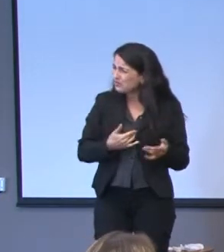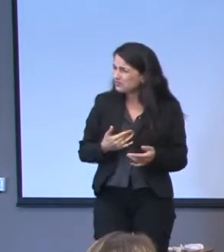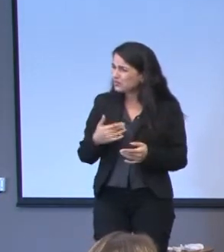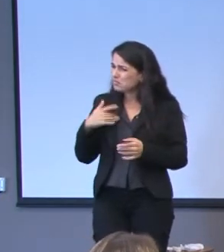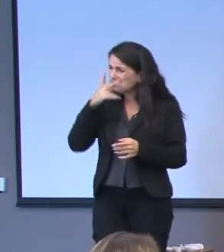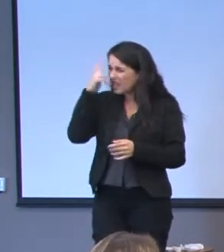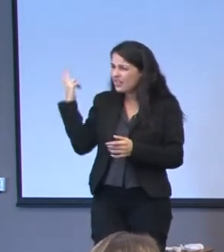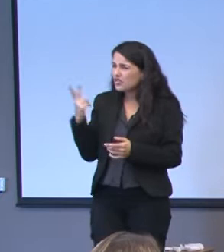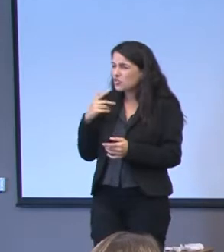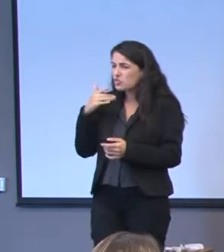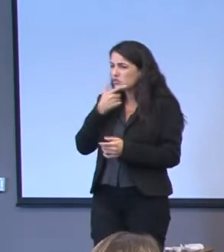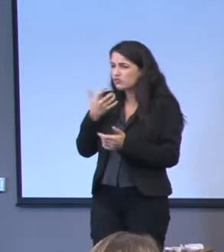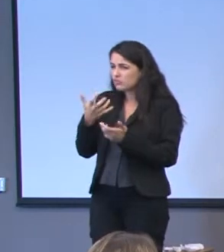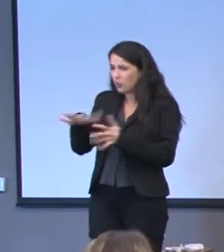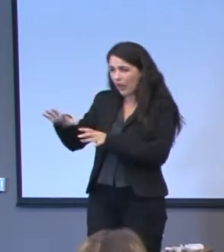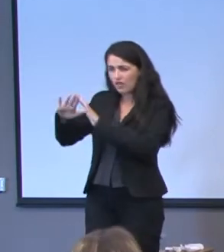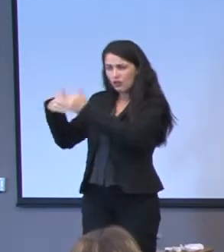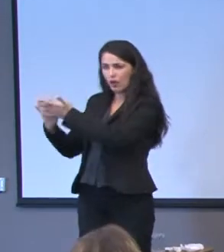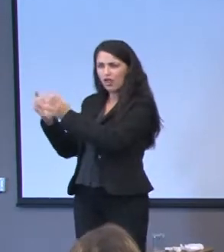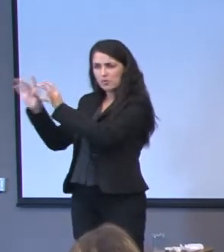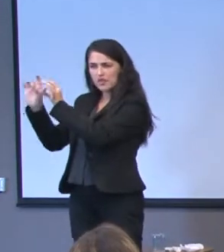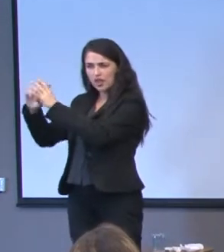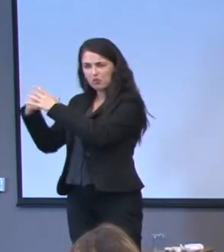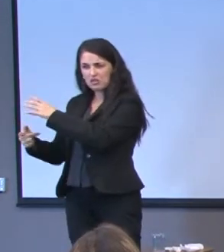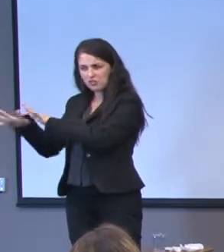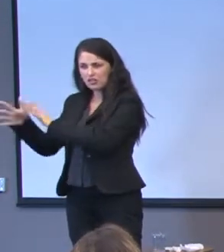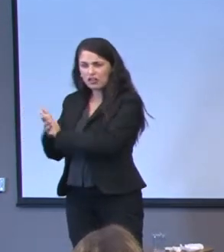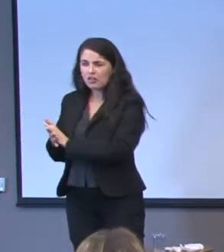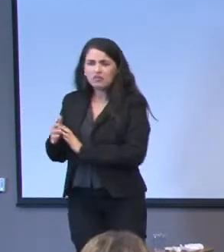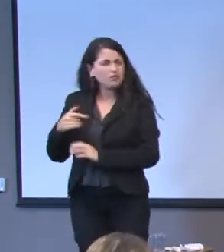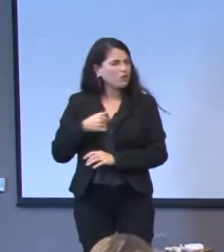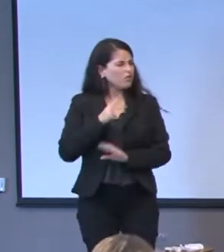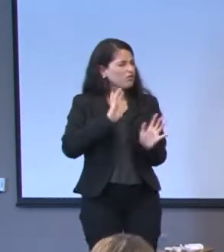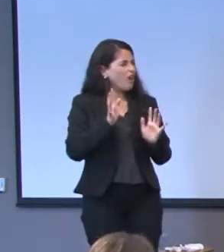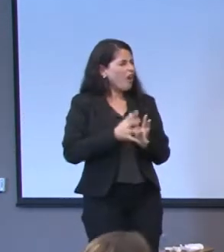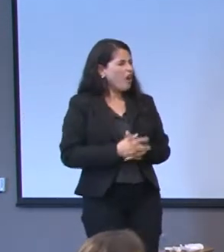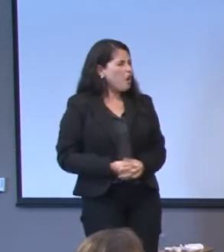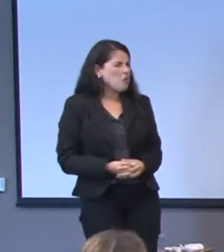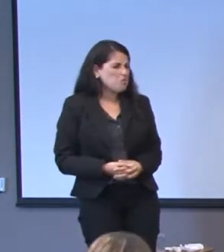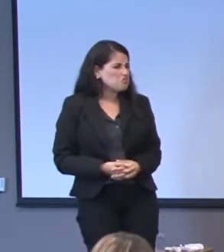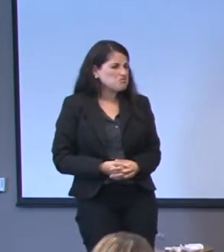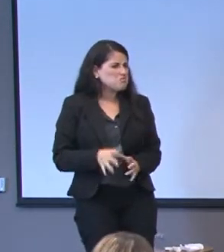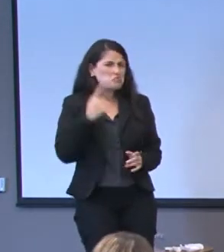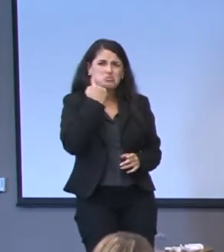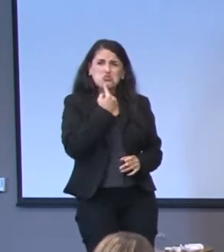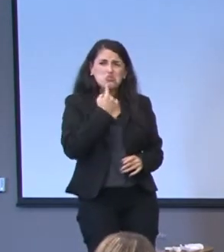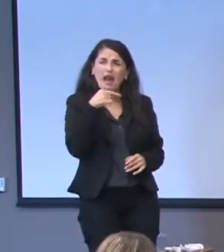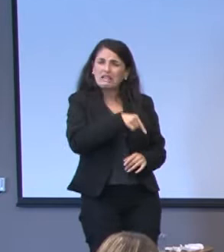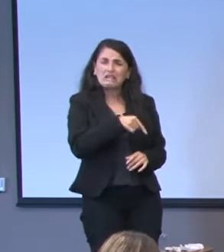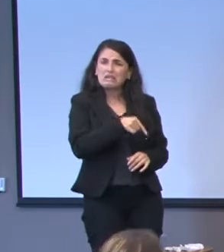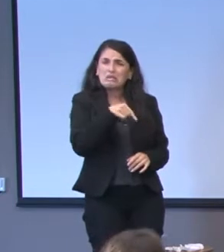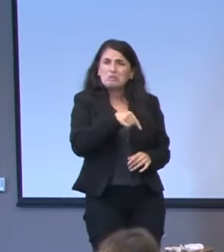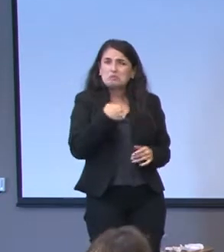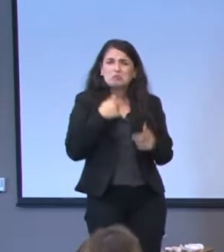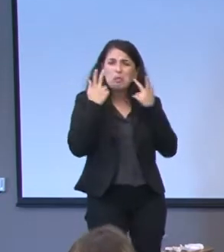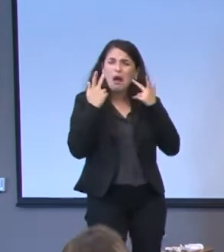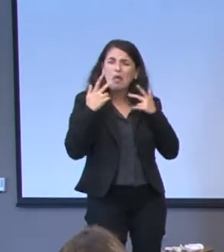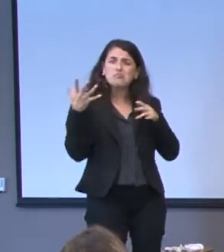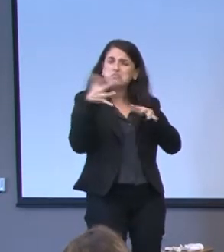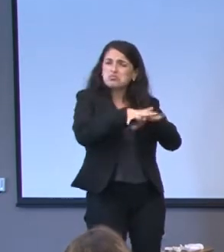com os surdos. Eu falei: nossa, deve ter alguma questão do idioma, né, do idioma espanhol, talvez favoreça a